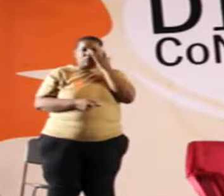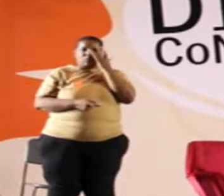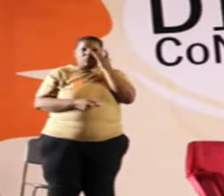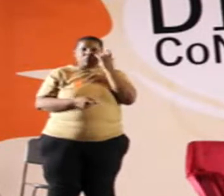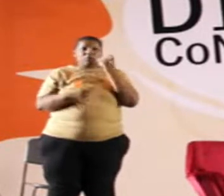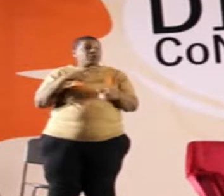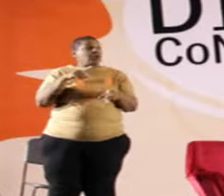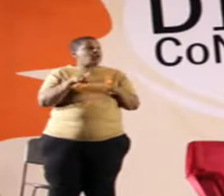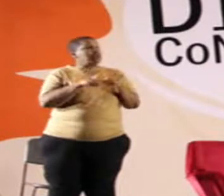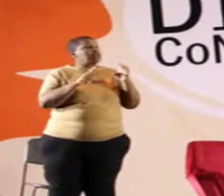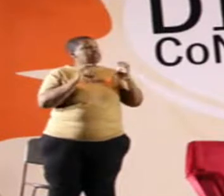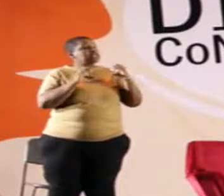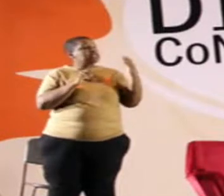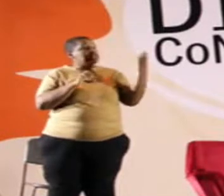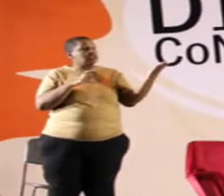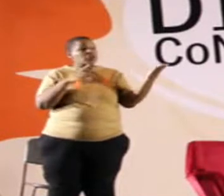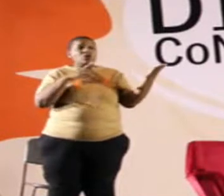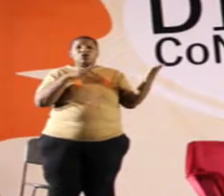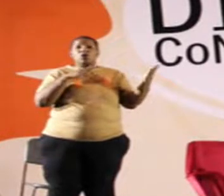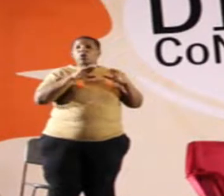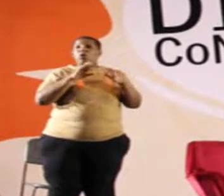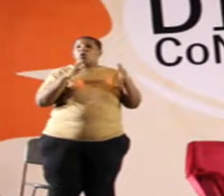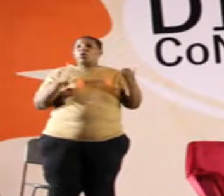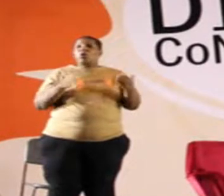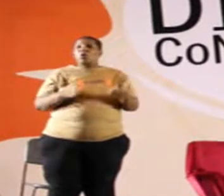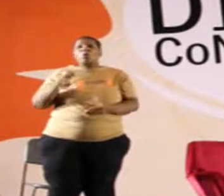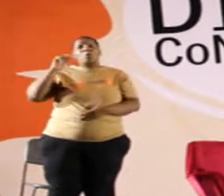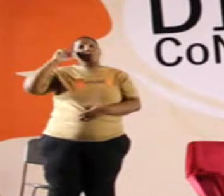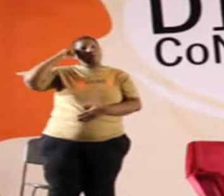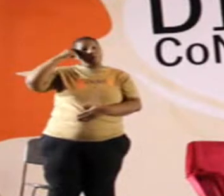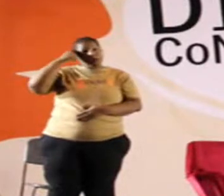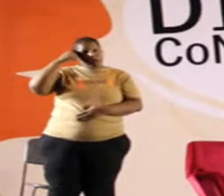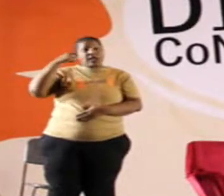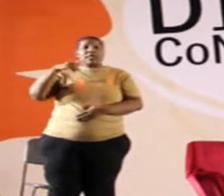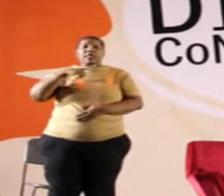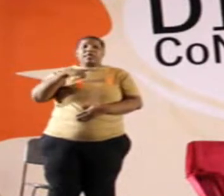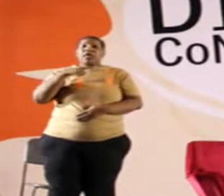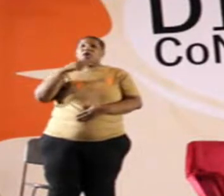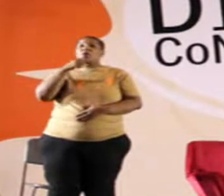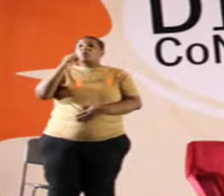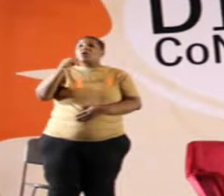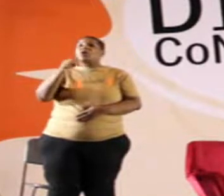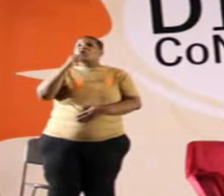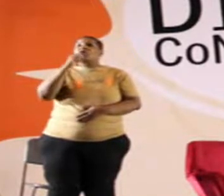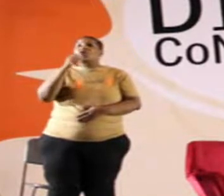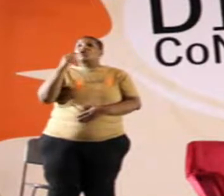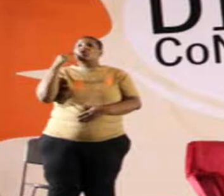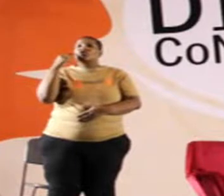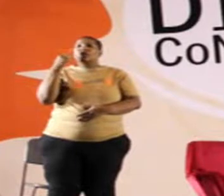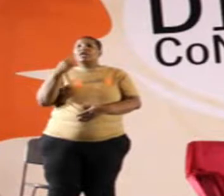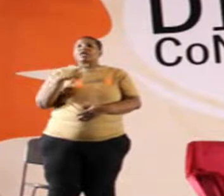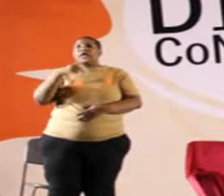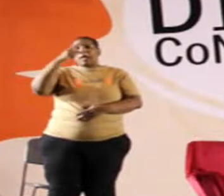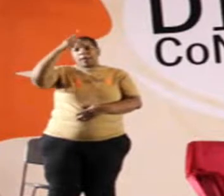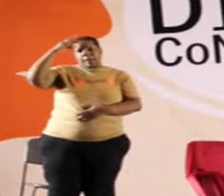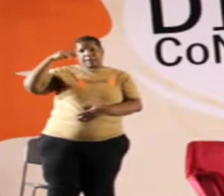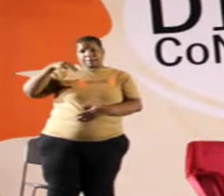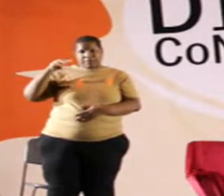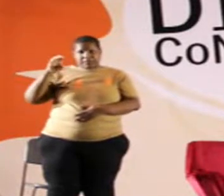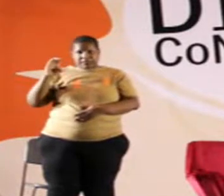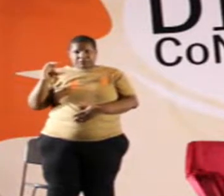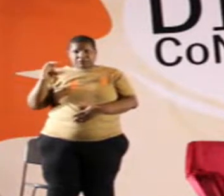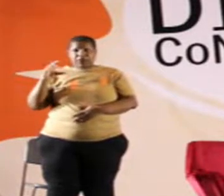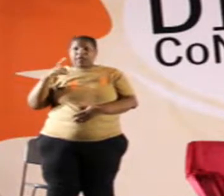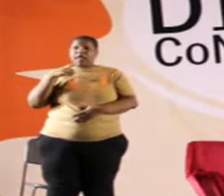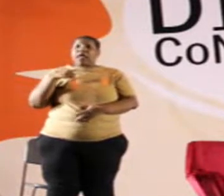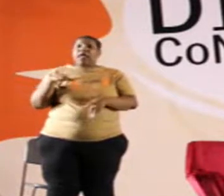lado esquerdo do palco, há um púlpito em cor preta e um pedestal para microfone com fio e a mestre de cerimônia. A